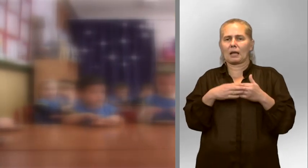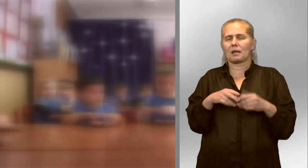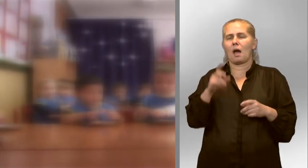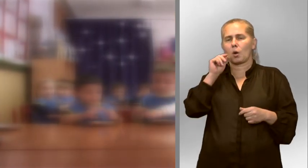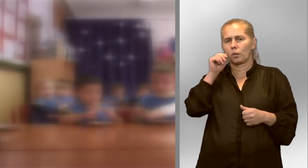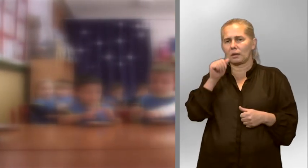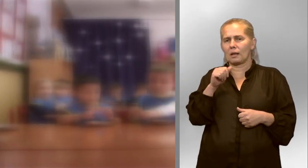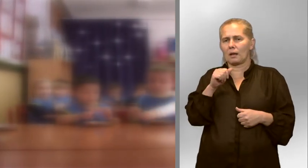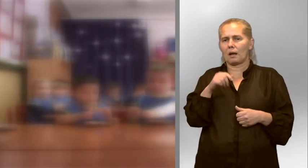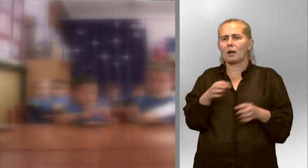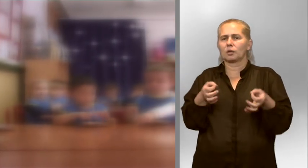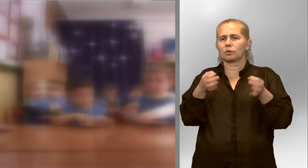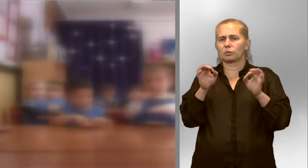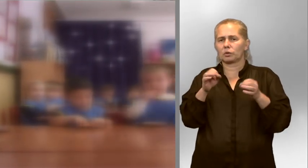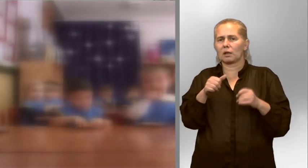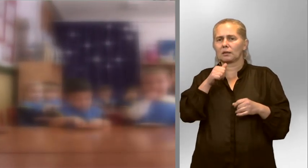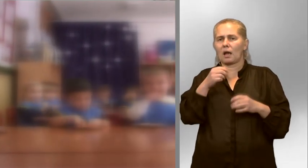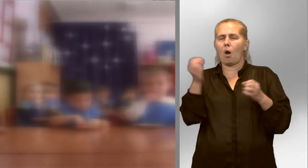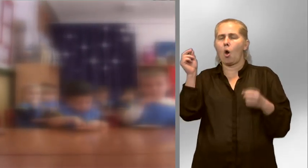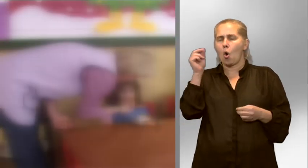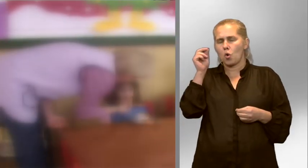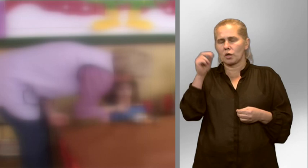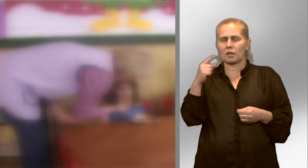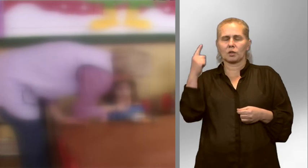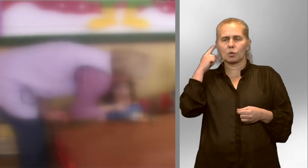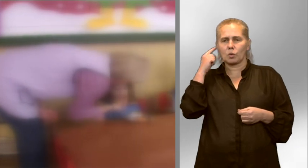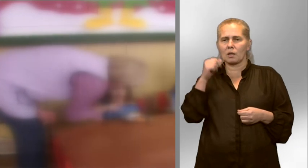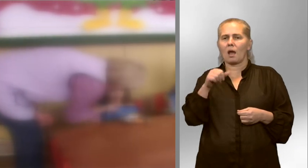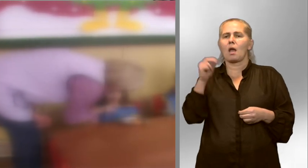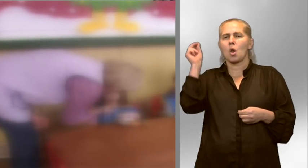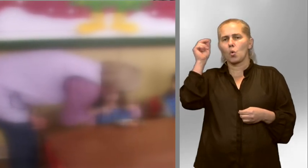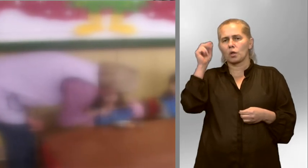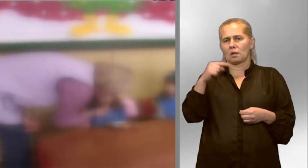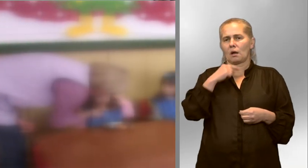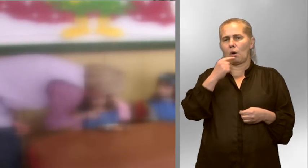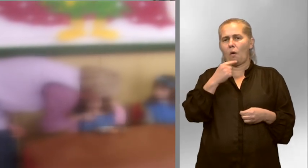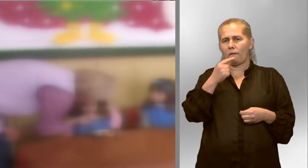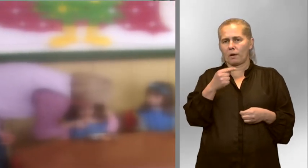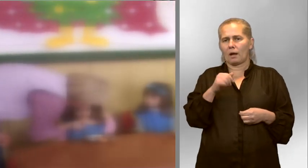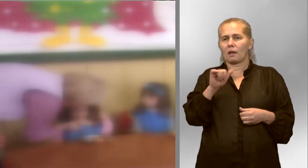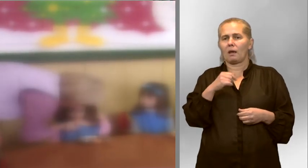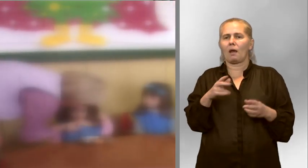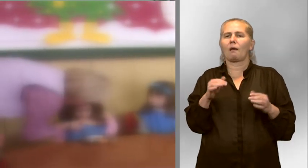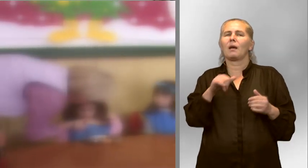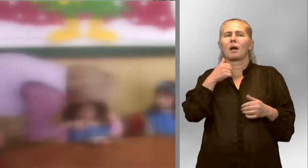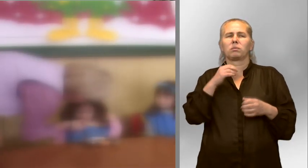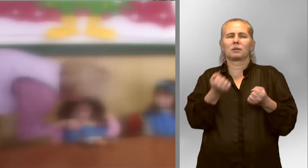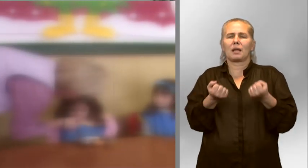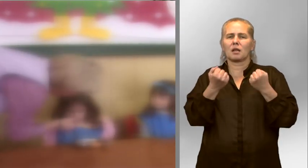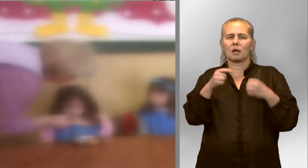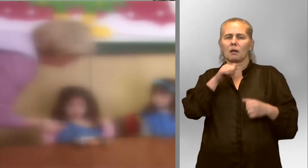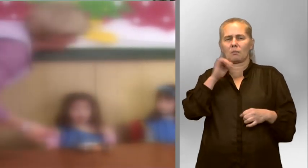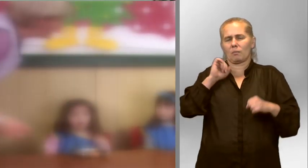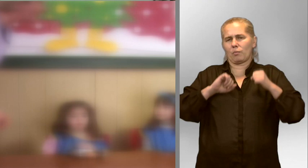sama saradnja roditelja, stručnjaka